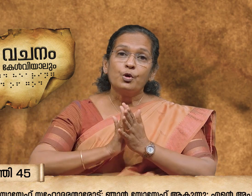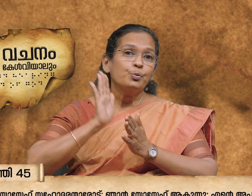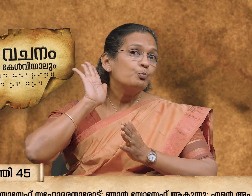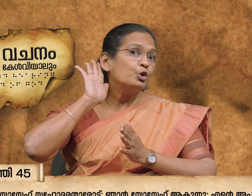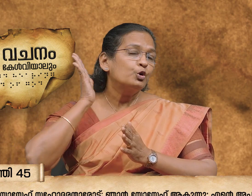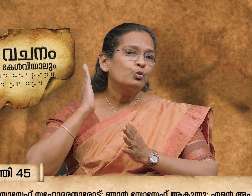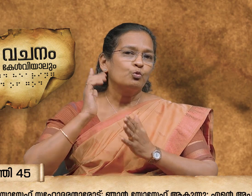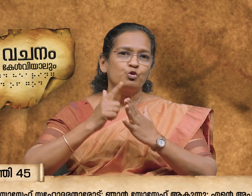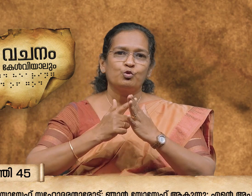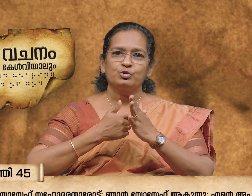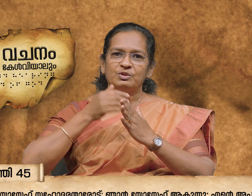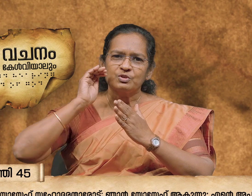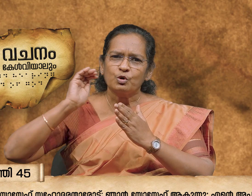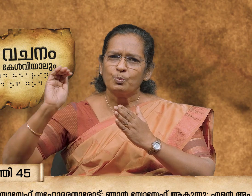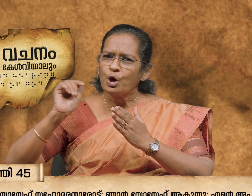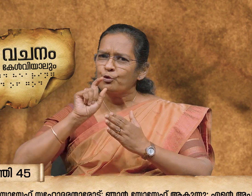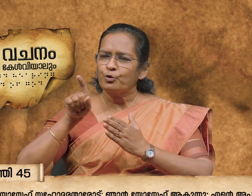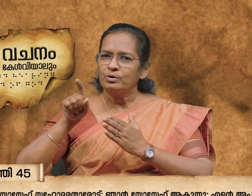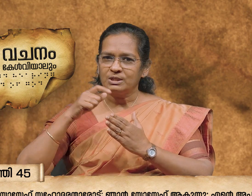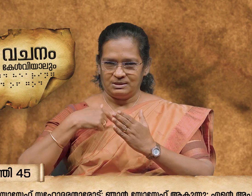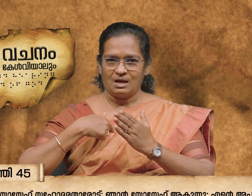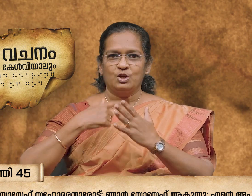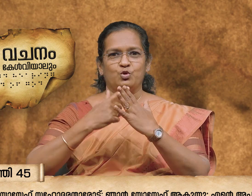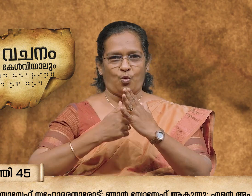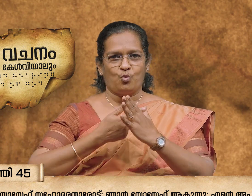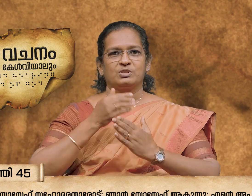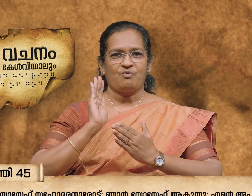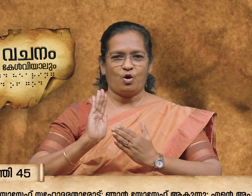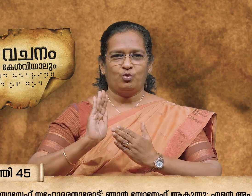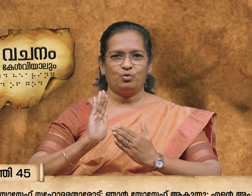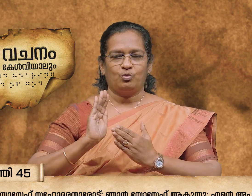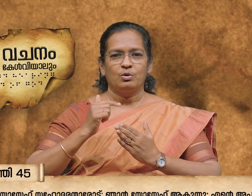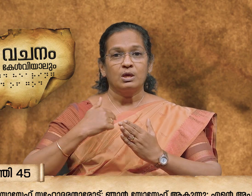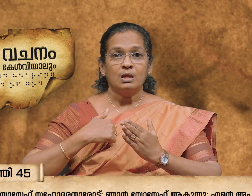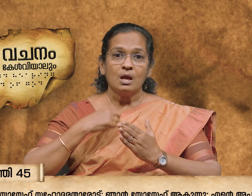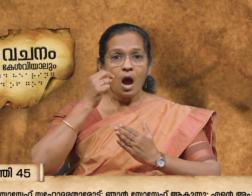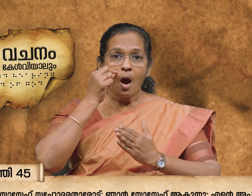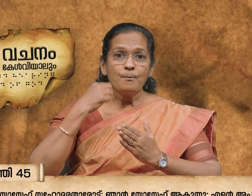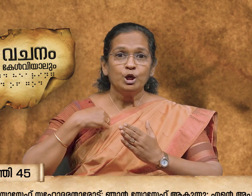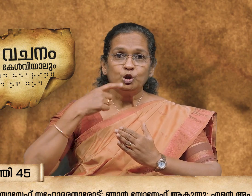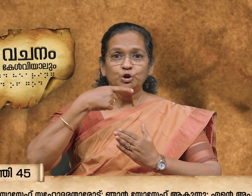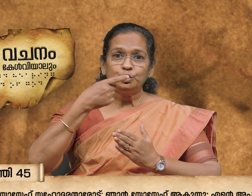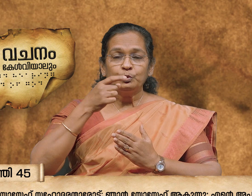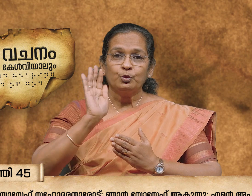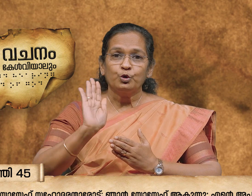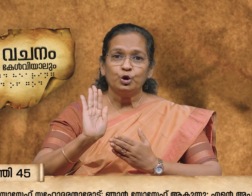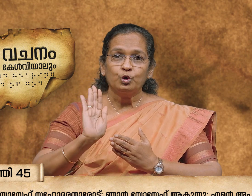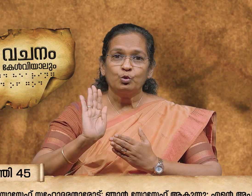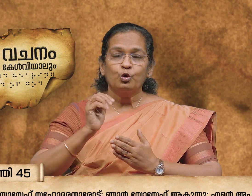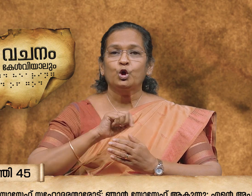സഹോദരന്മാരോട്, ഞാൻ യോസഫ് ആകുന്നു, എൻ്റെ അപ്പൻ ജീവനോടിരിക്കുന്നുവോ എന്ന് പറഞ്ഞു.